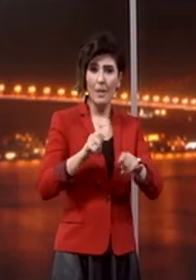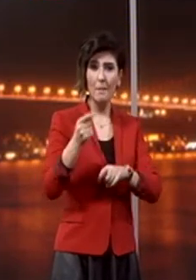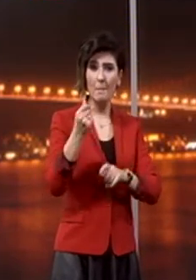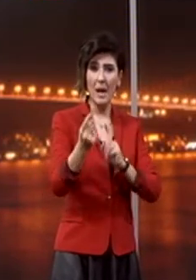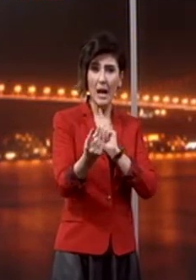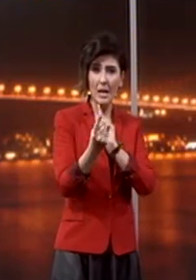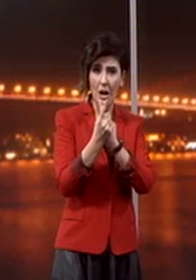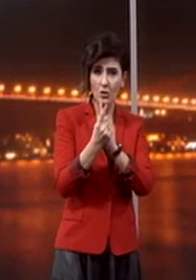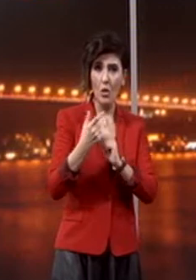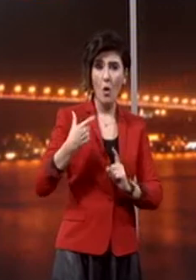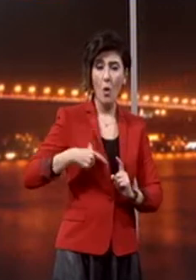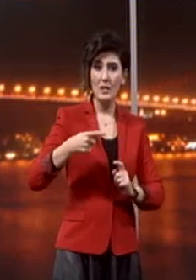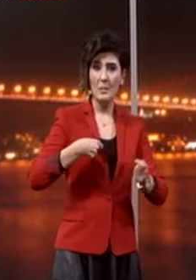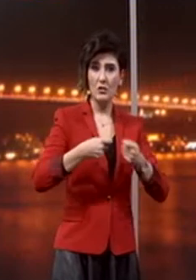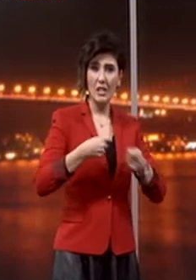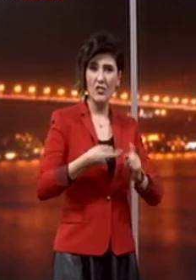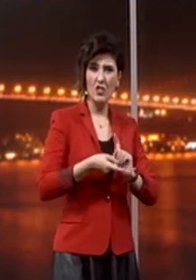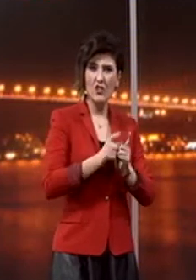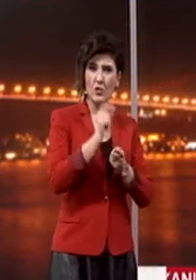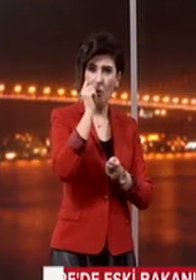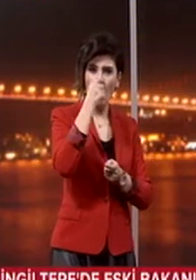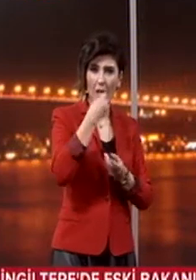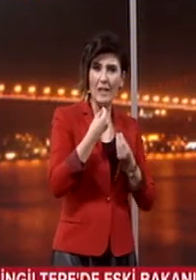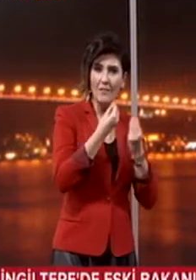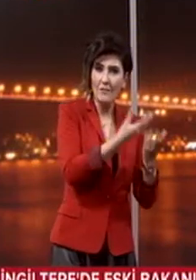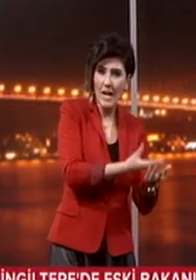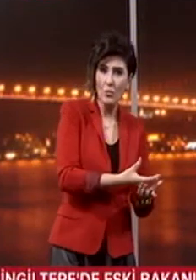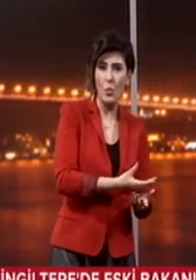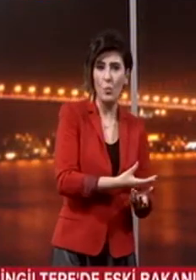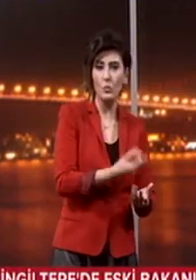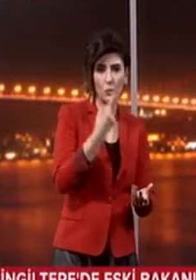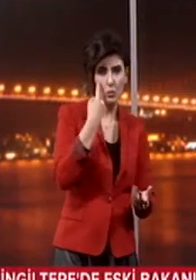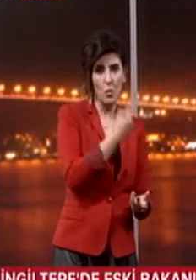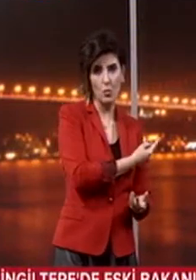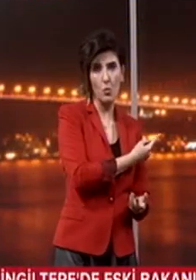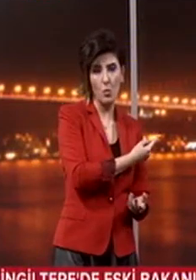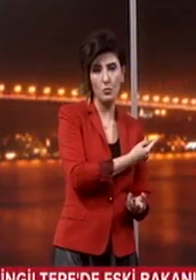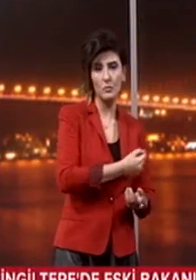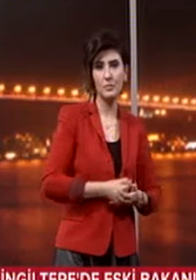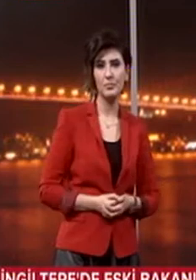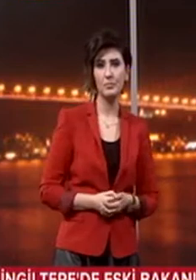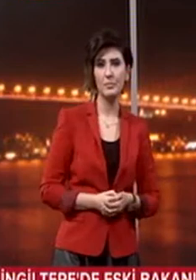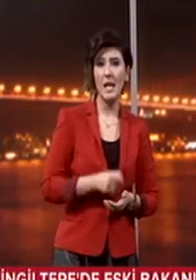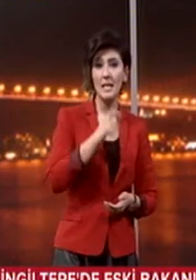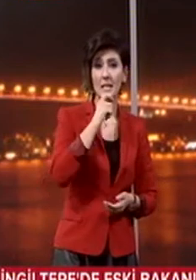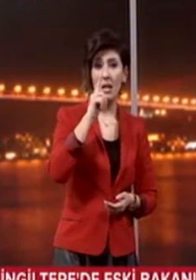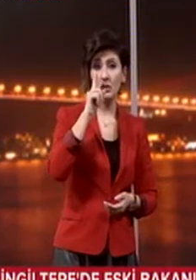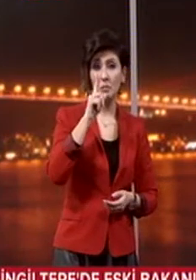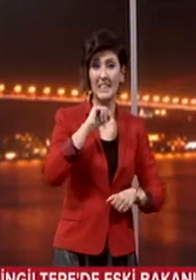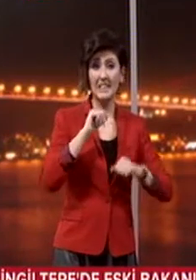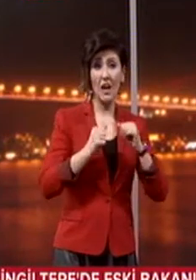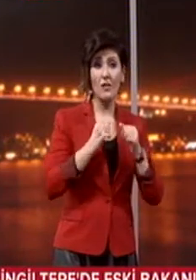kullanarak para karşılığı özel bir şirkete çeşitli kolaylıklar sağlamayı önerirken görülüyor. Yanlış